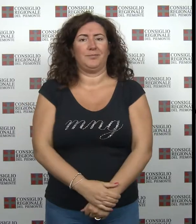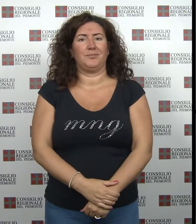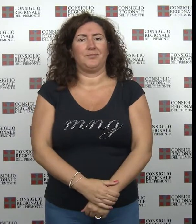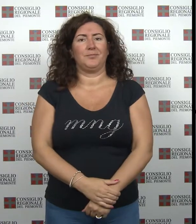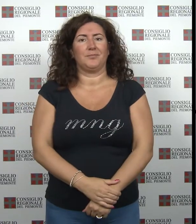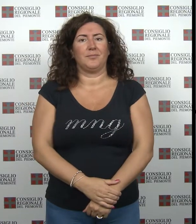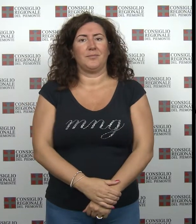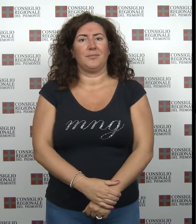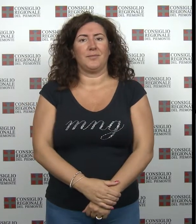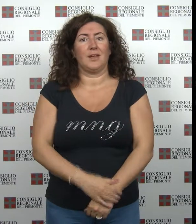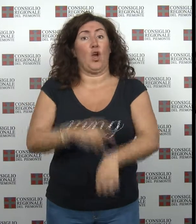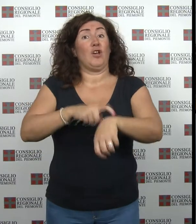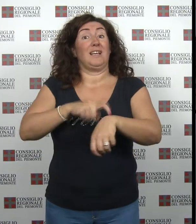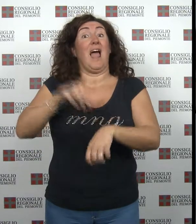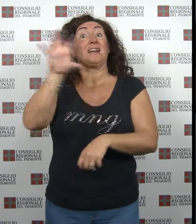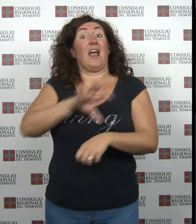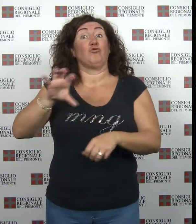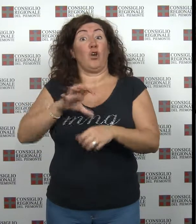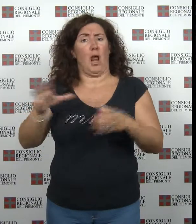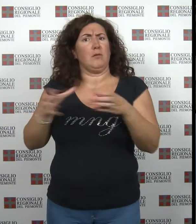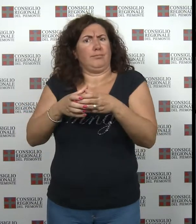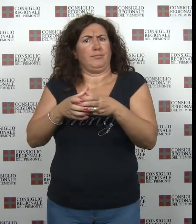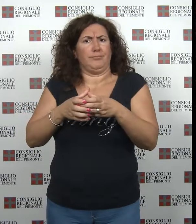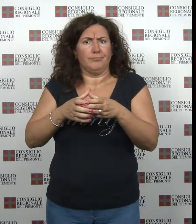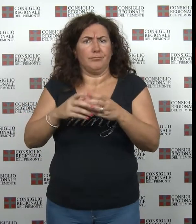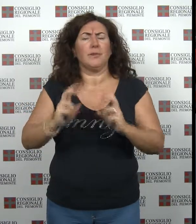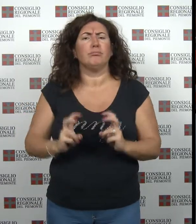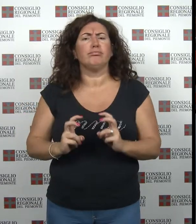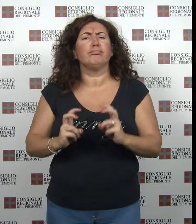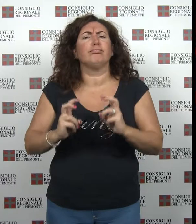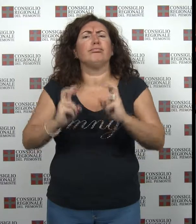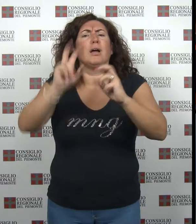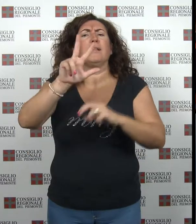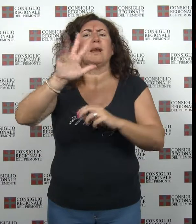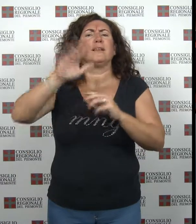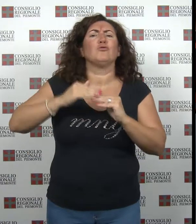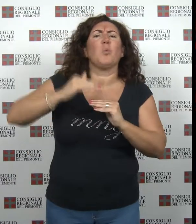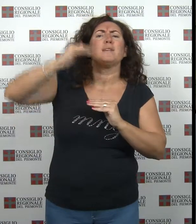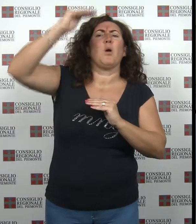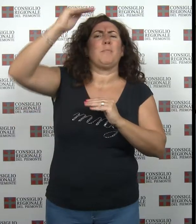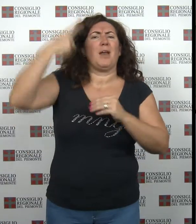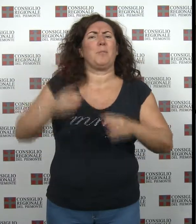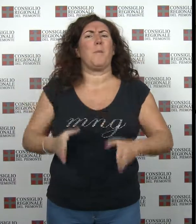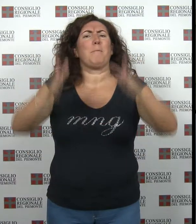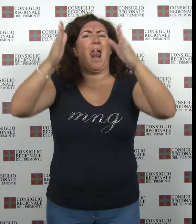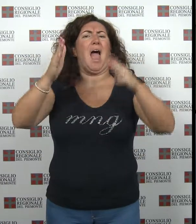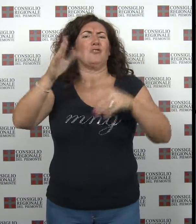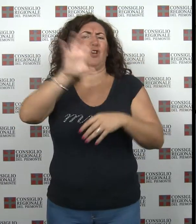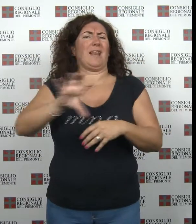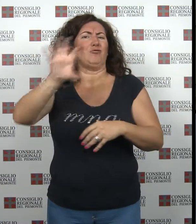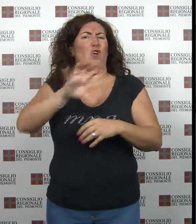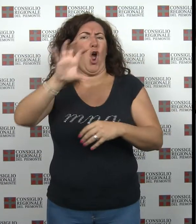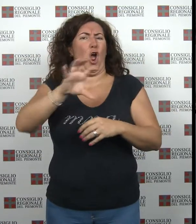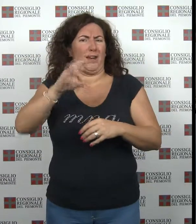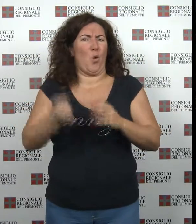Una delegazione di consiglieri regionali è salita sino al 35° piano del nuovo Palazzo Unico della Regione Piemonte per verificare l'avanzamento